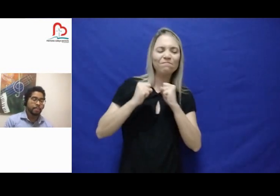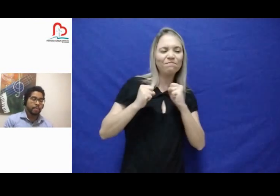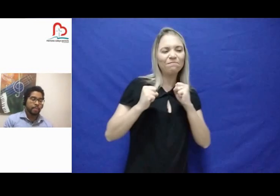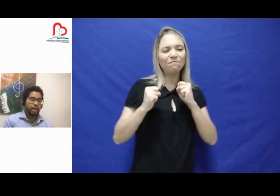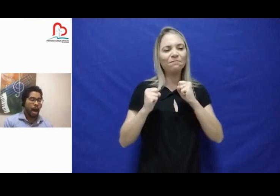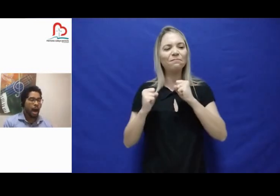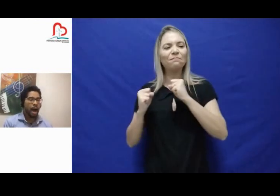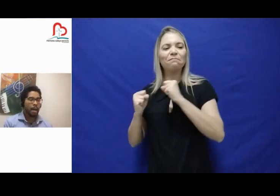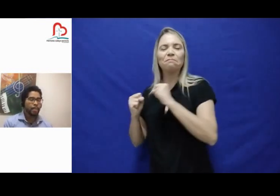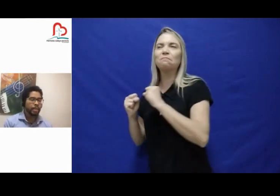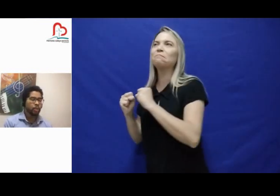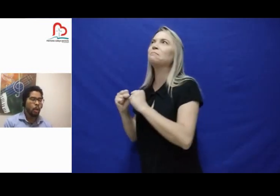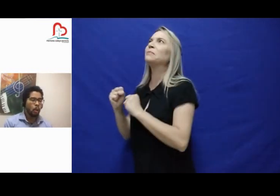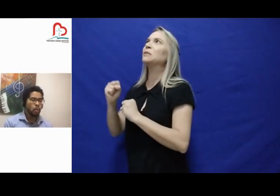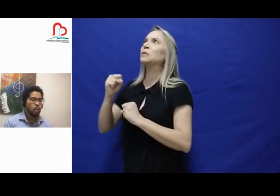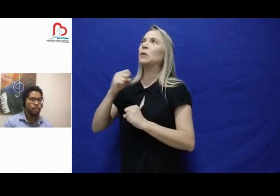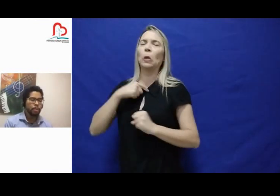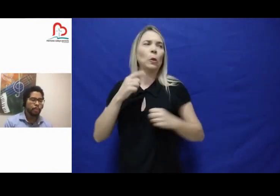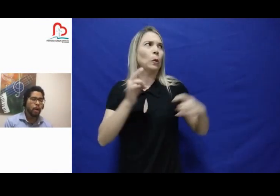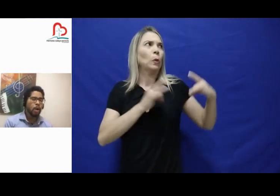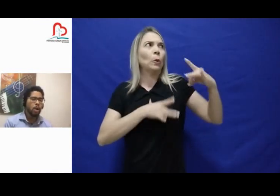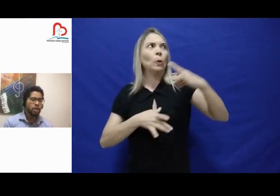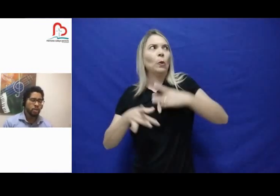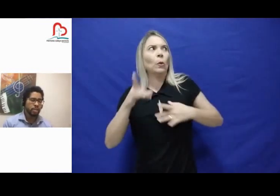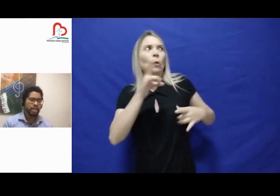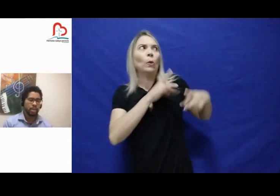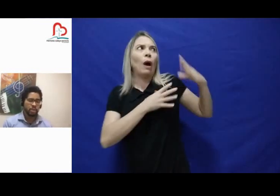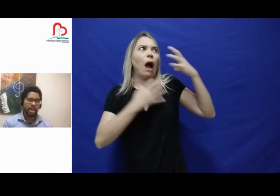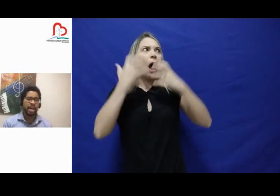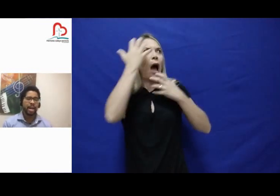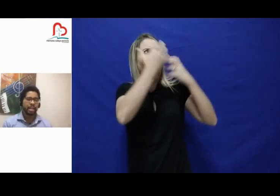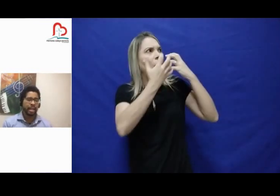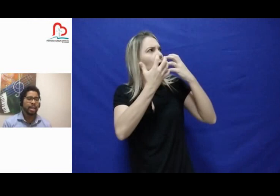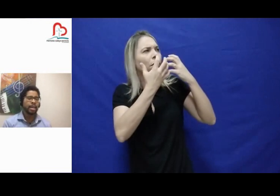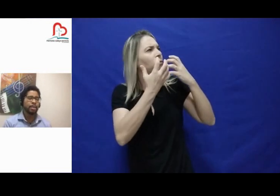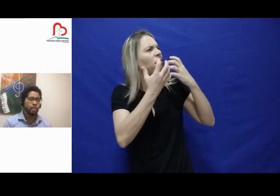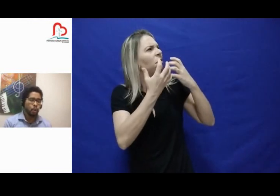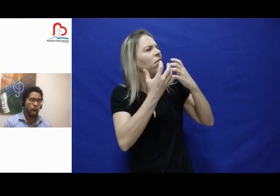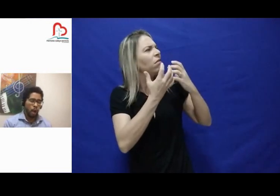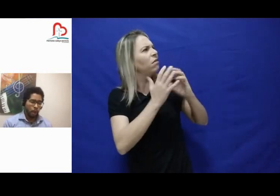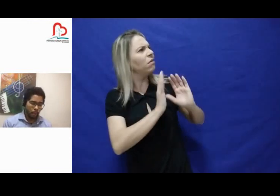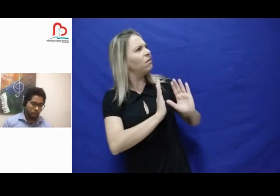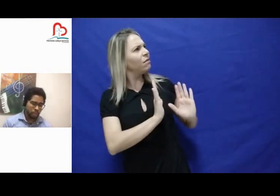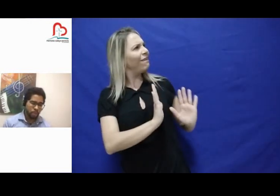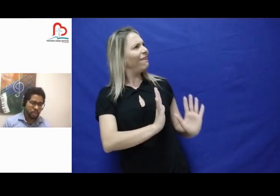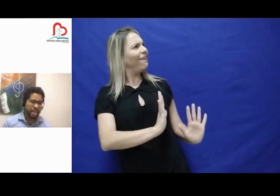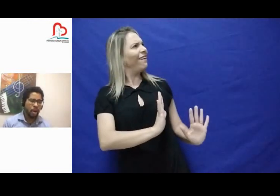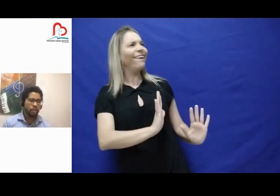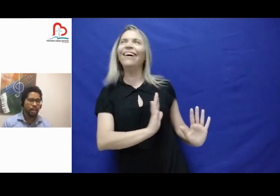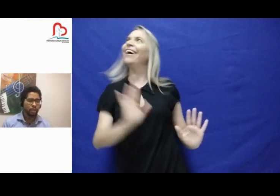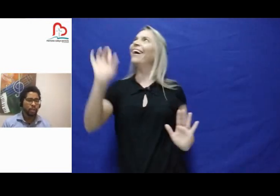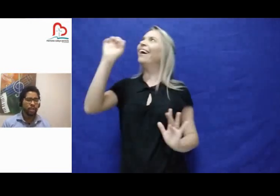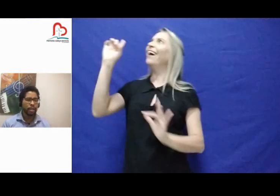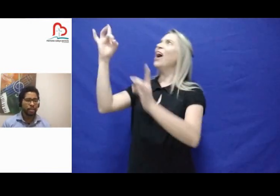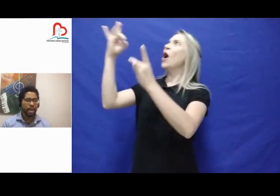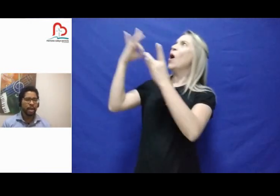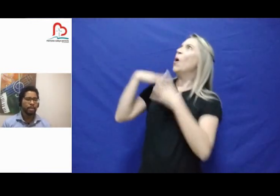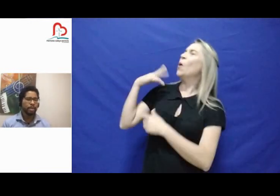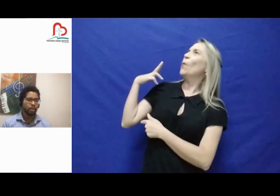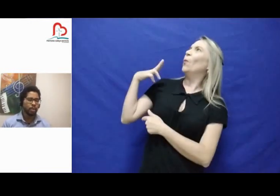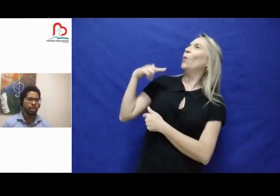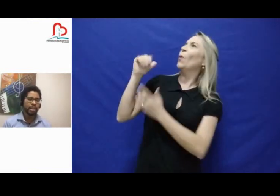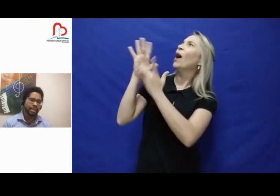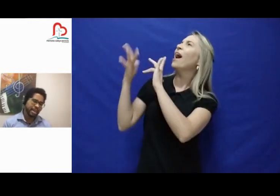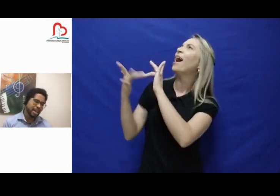susterá. Abrigo algum me pode causar temor, pois meu Salvador não me